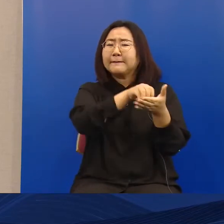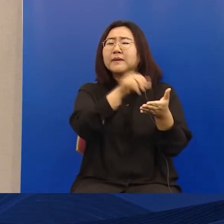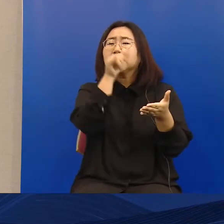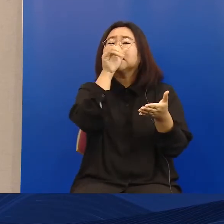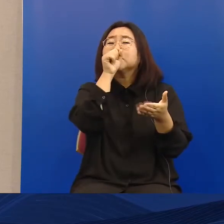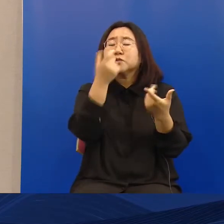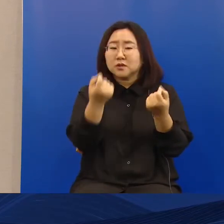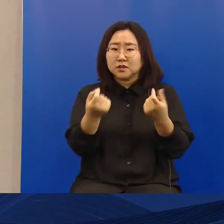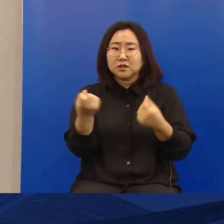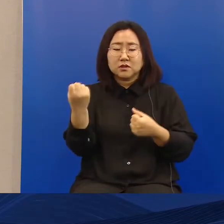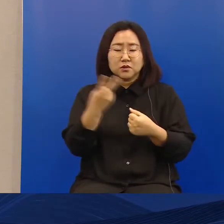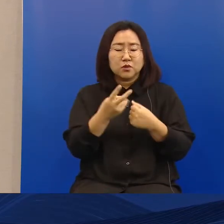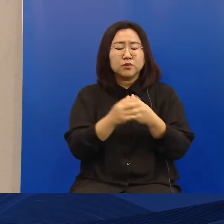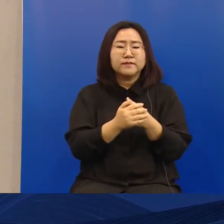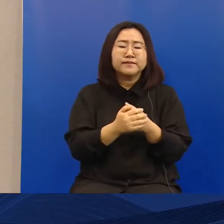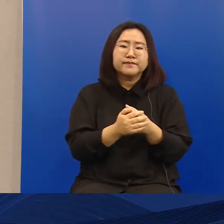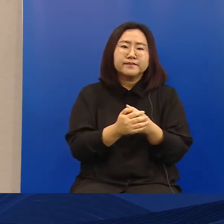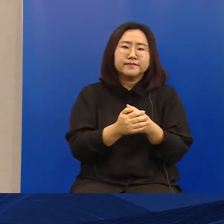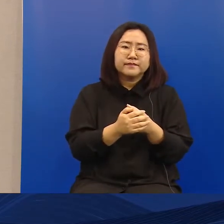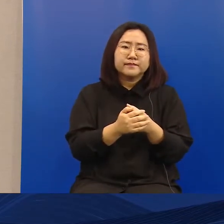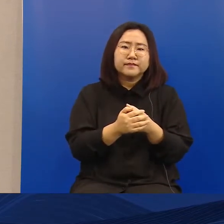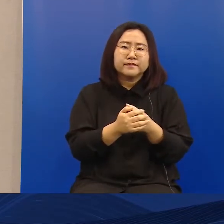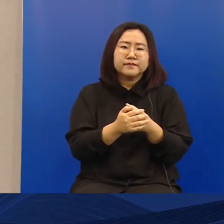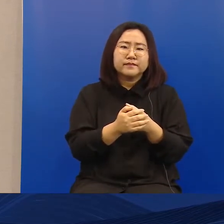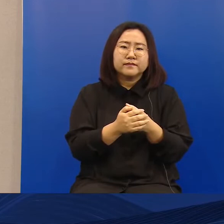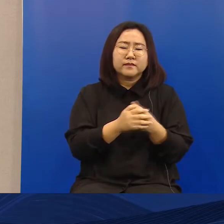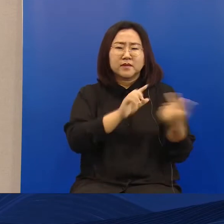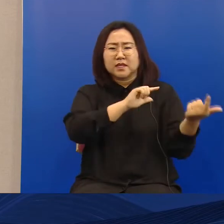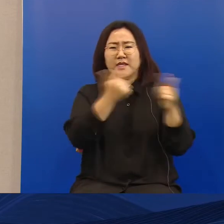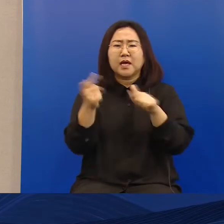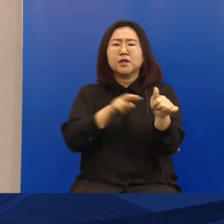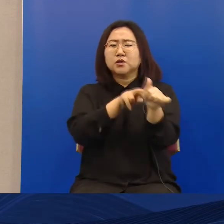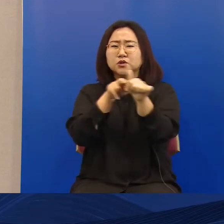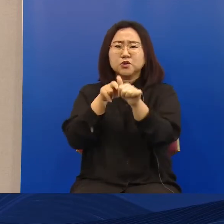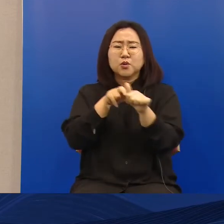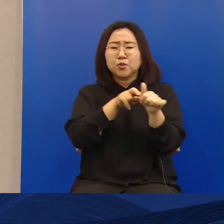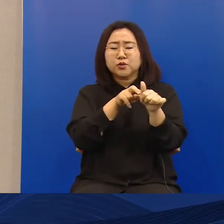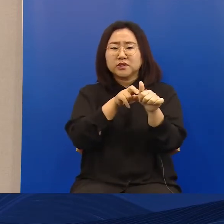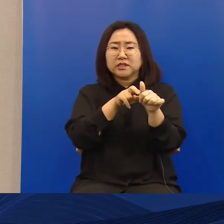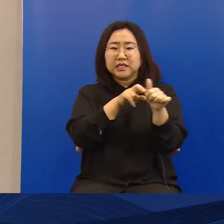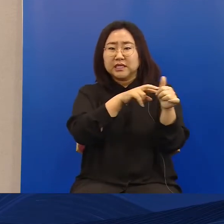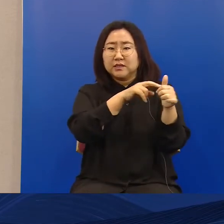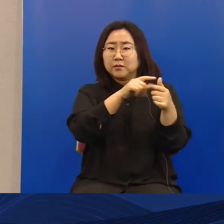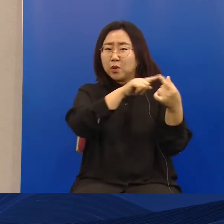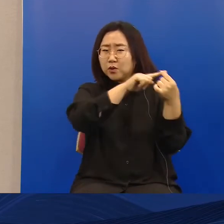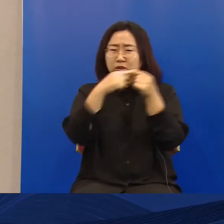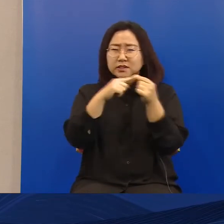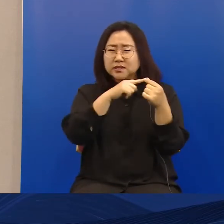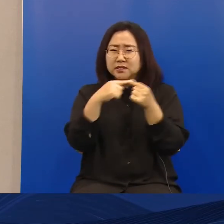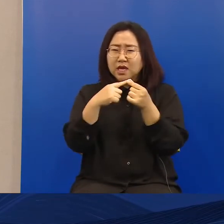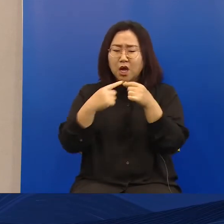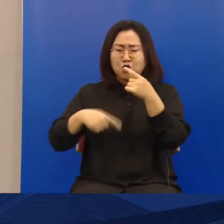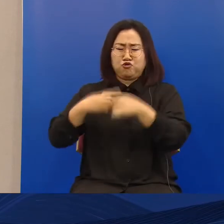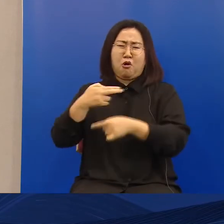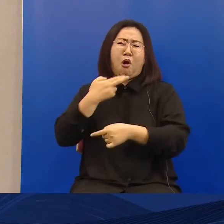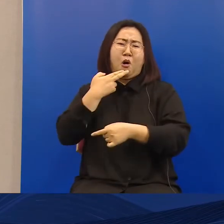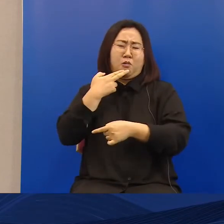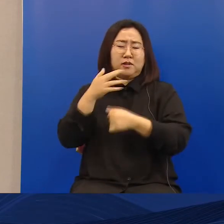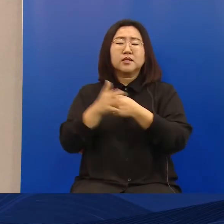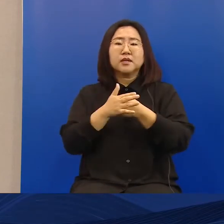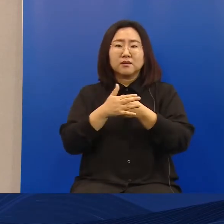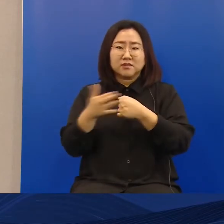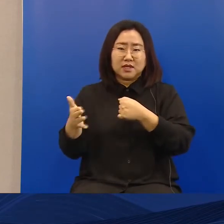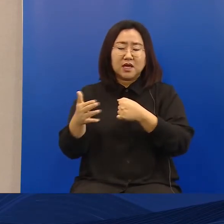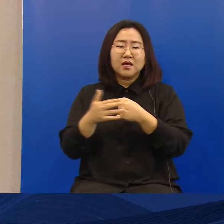생각이 듭니다. 동영상도 그렇고 다양한 정보들이 대부분 텍스트라든가 수어가 없는 영상으로 되어